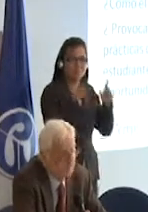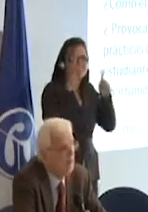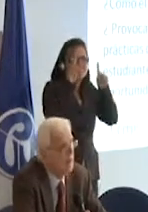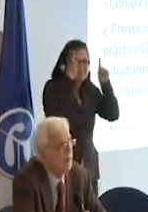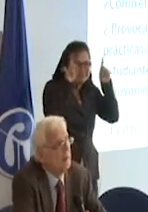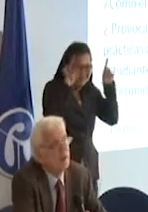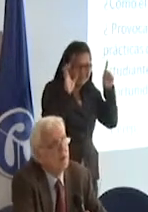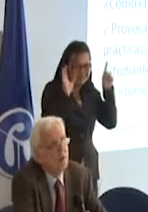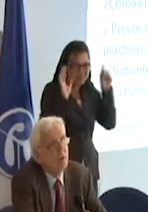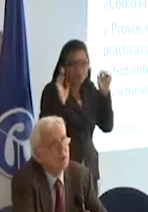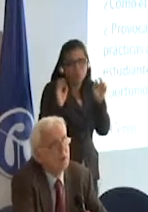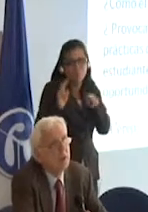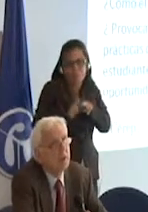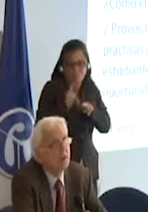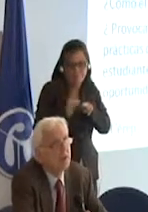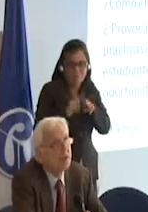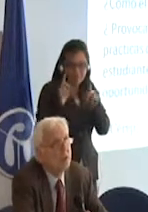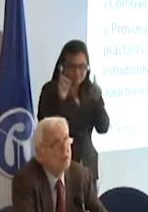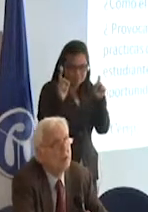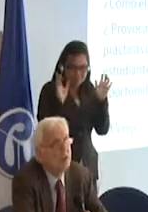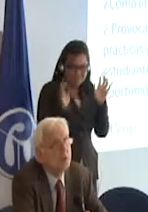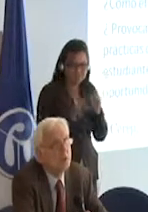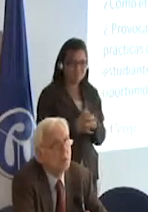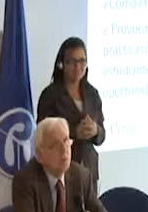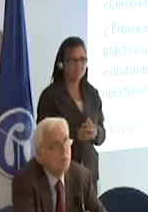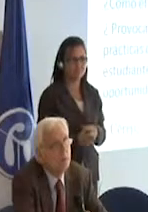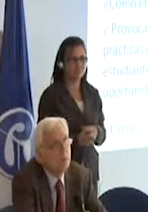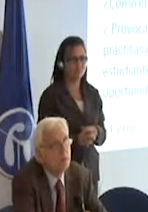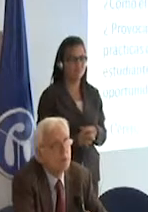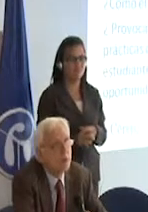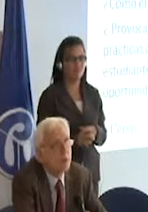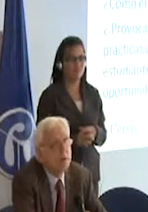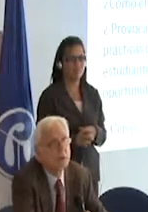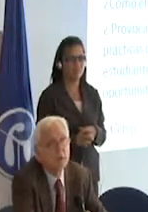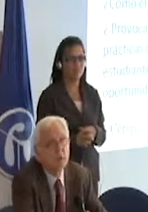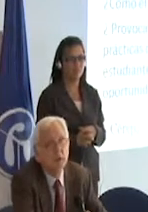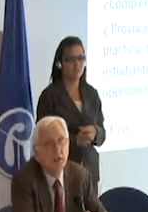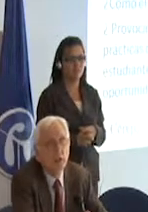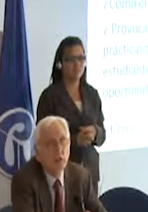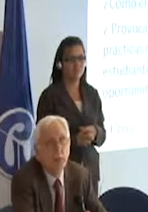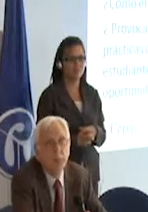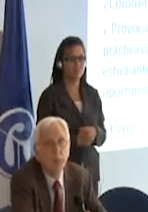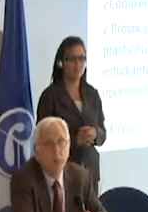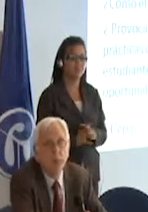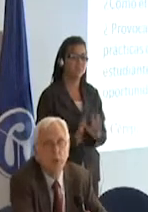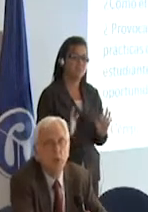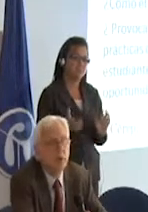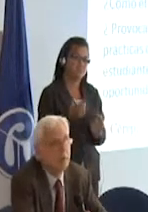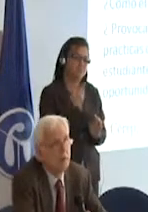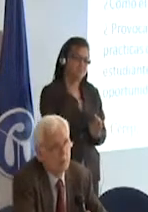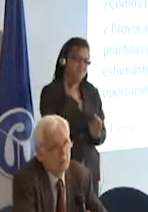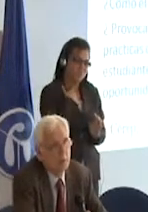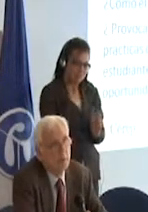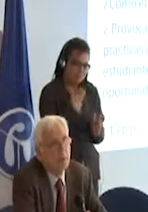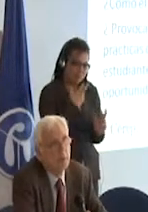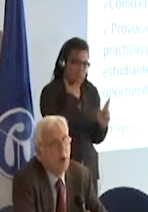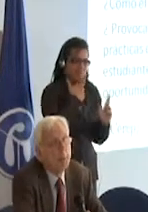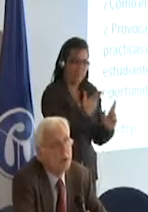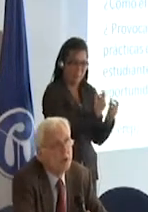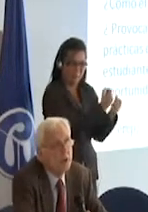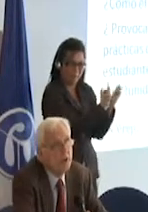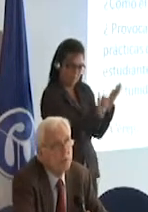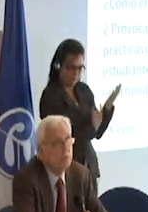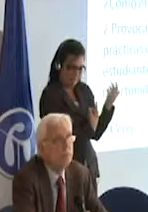ordinaires? C'est à ces questions que je voudrais tenter de répondre